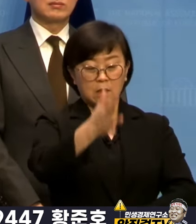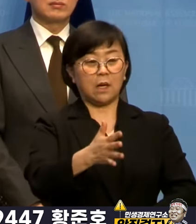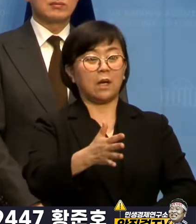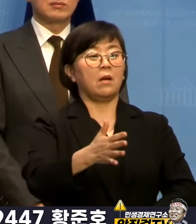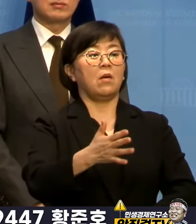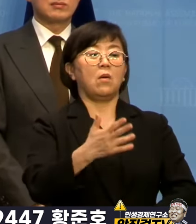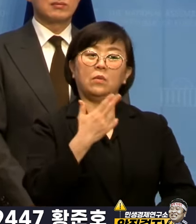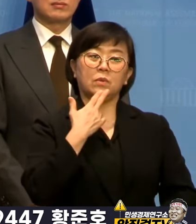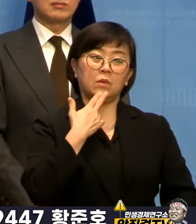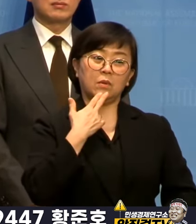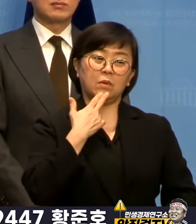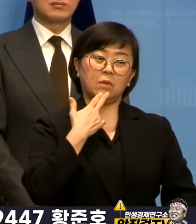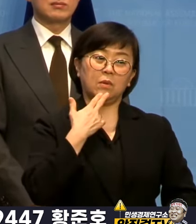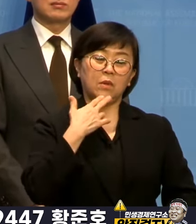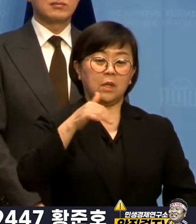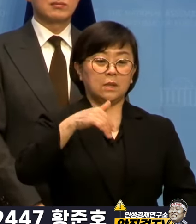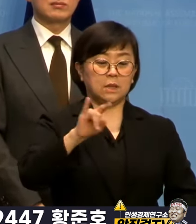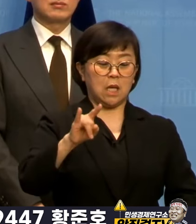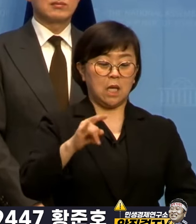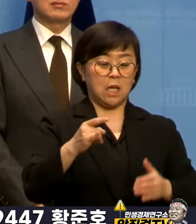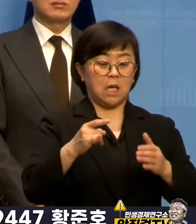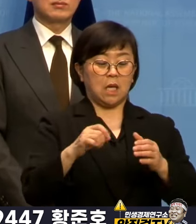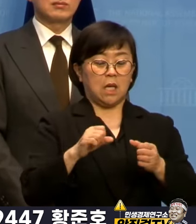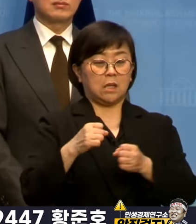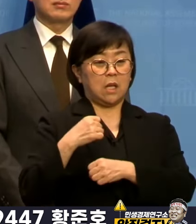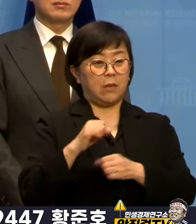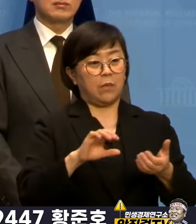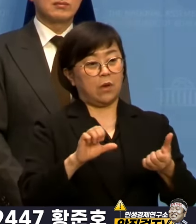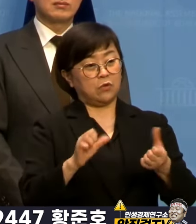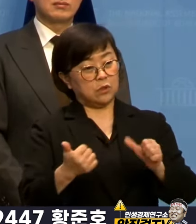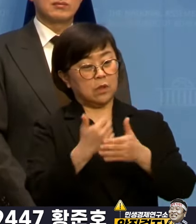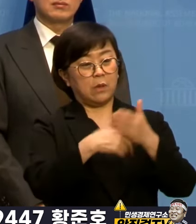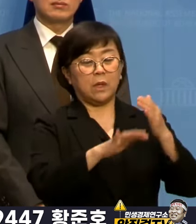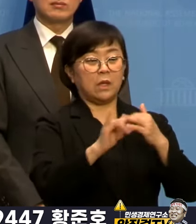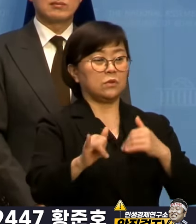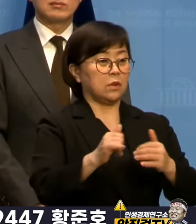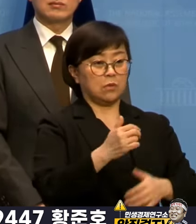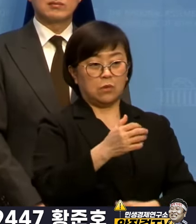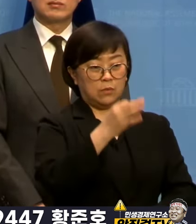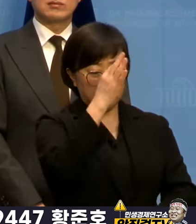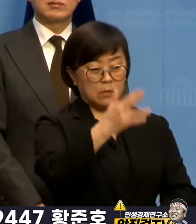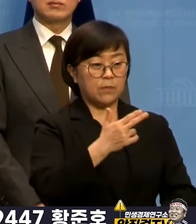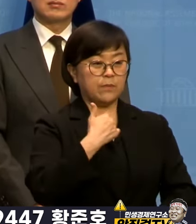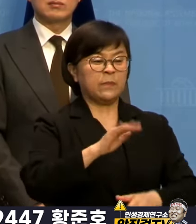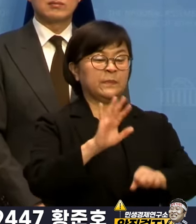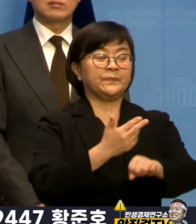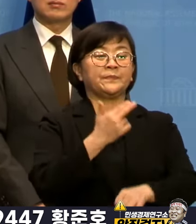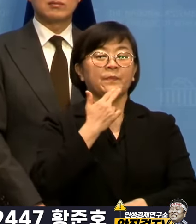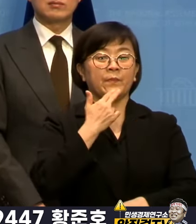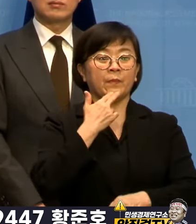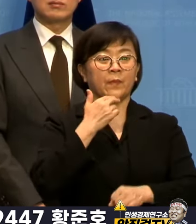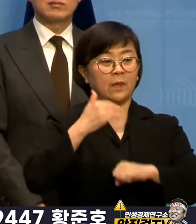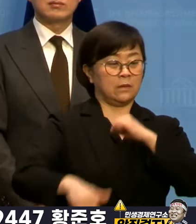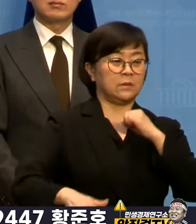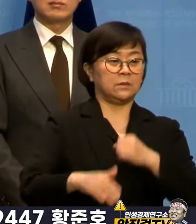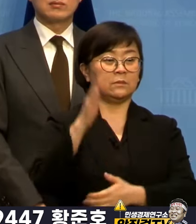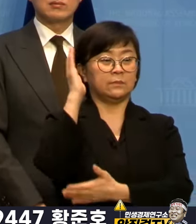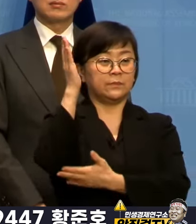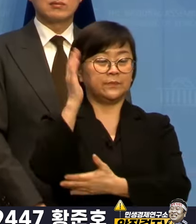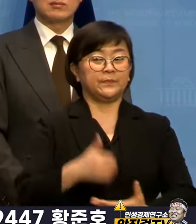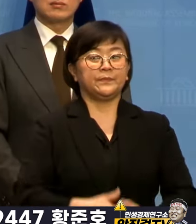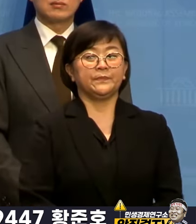사과하거나 미안하는 또 지금 유족들을 미안하는 지적 없이 오히려 큰 소리로 본인이 잘못한 하나 없다는 식으로 강연을